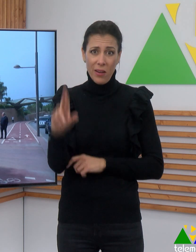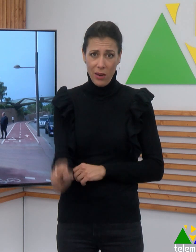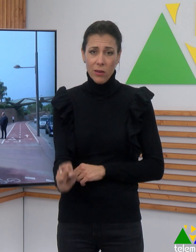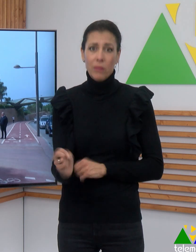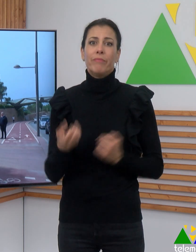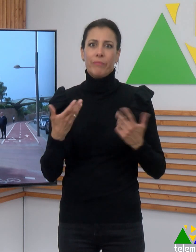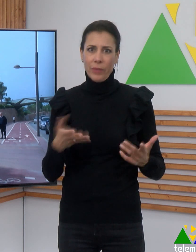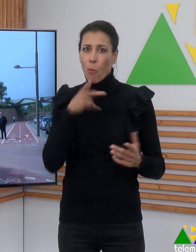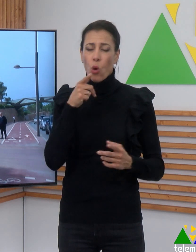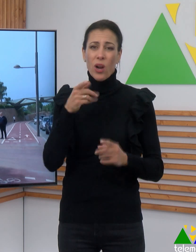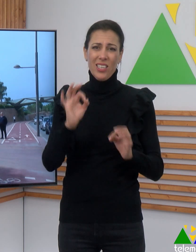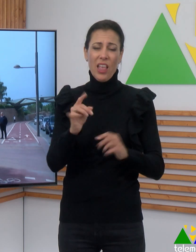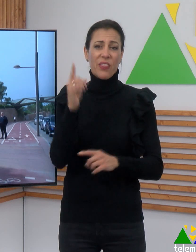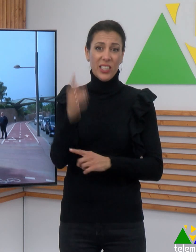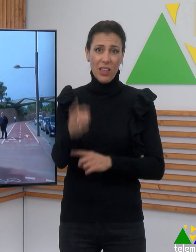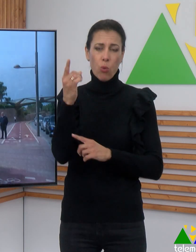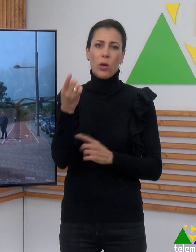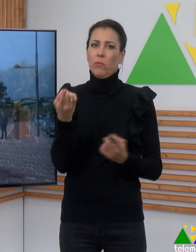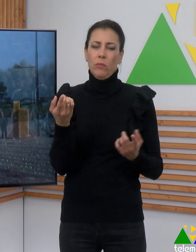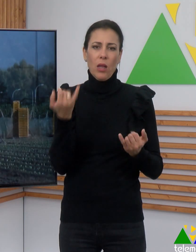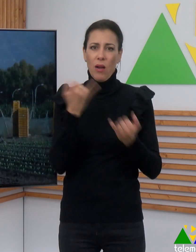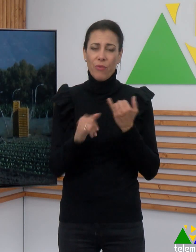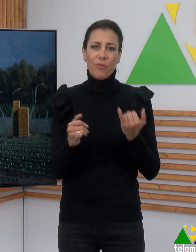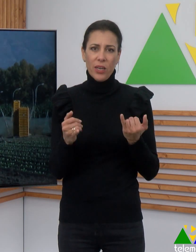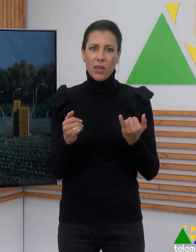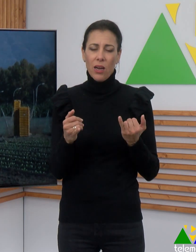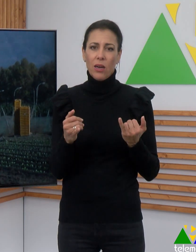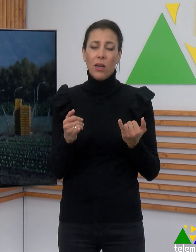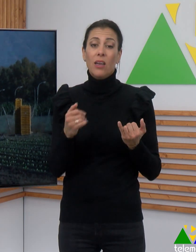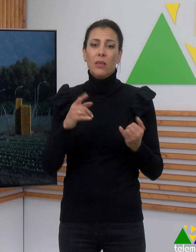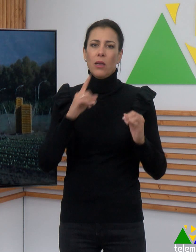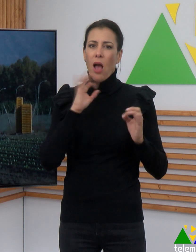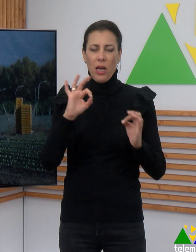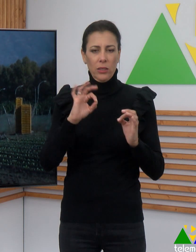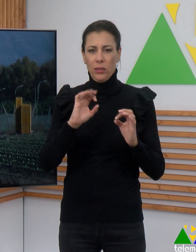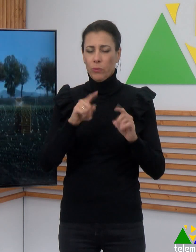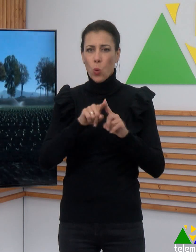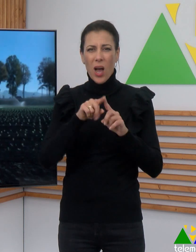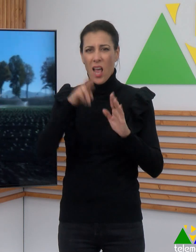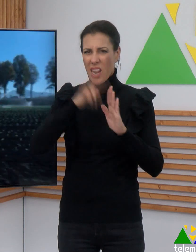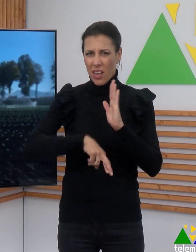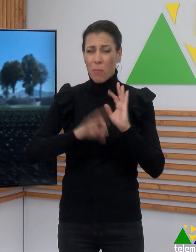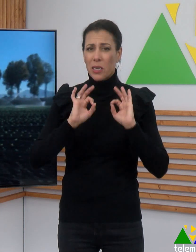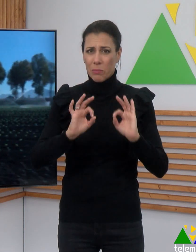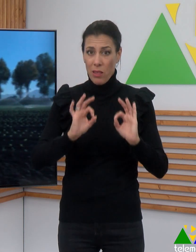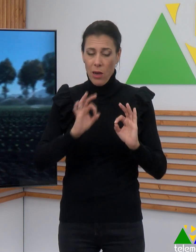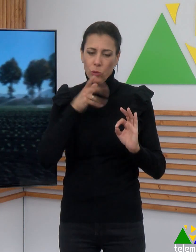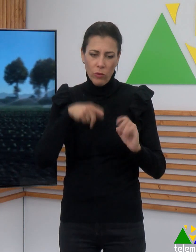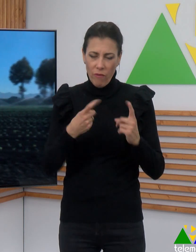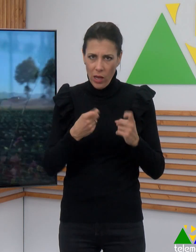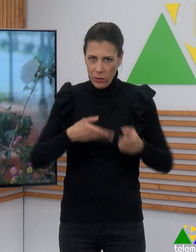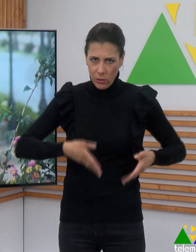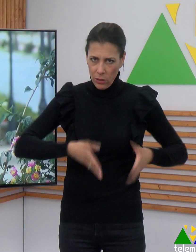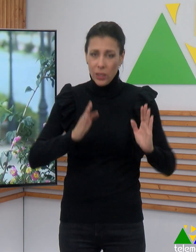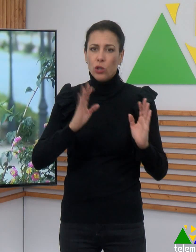durante la dictadura de Primo de Rivera, la compañía Firmes Especiales asfalta esta carretera. y